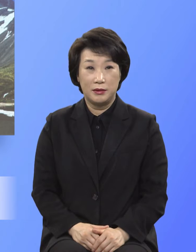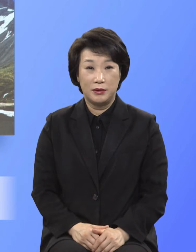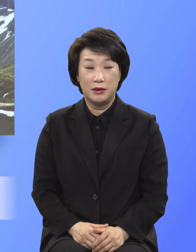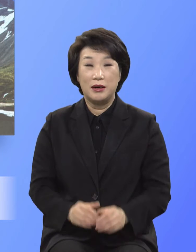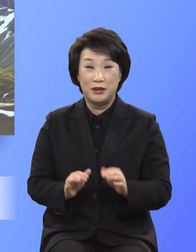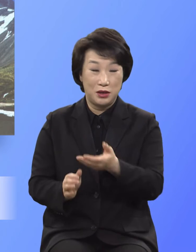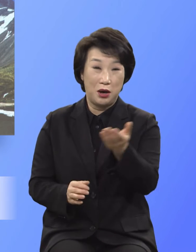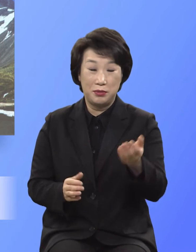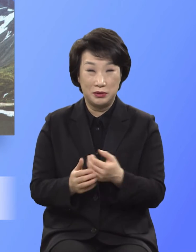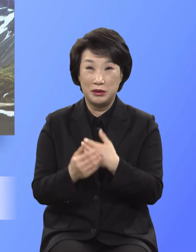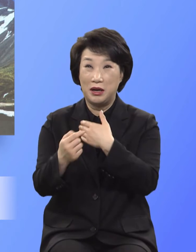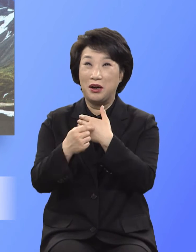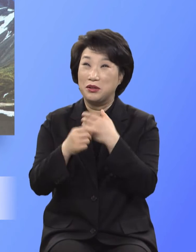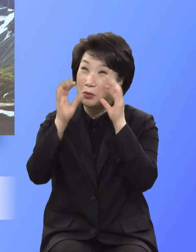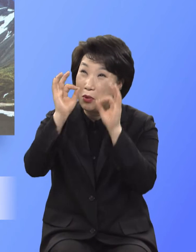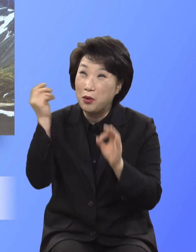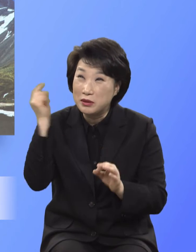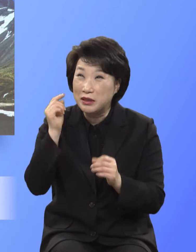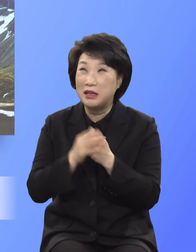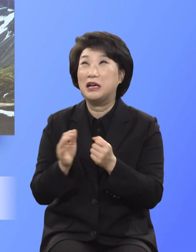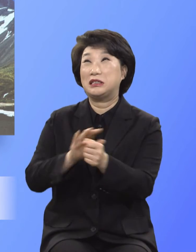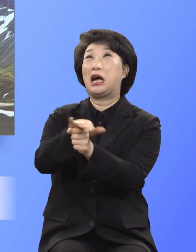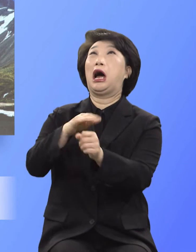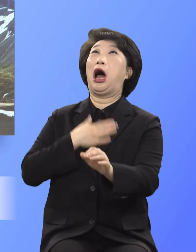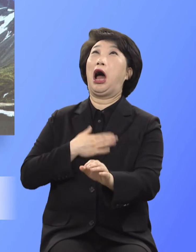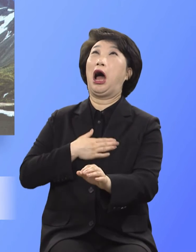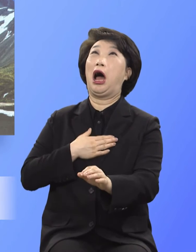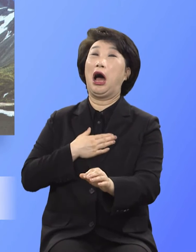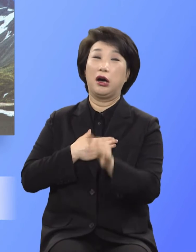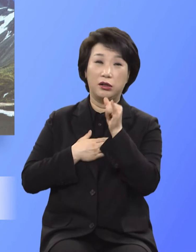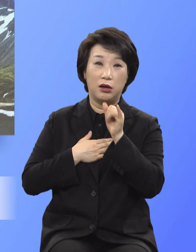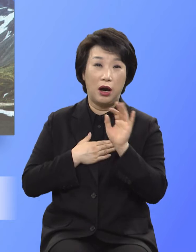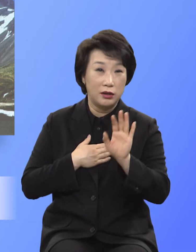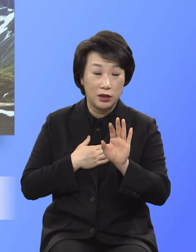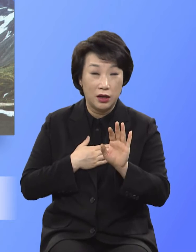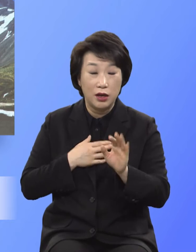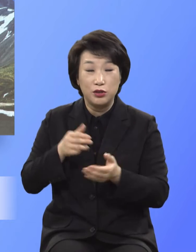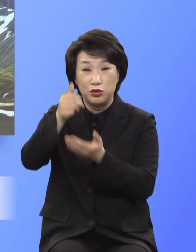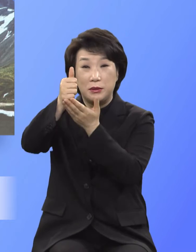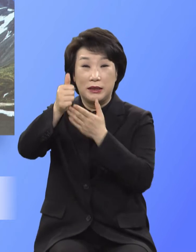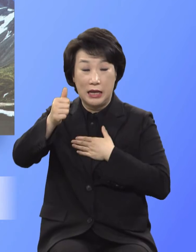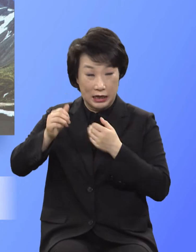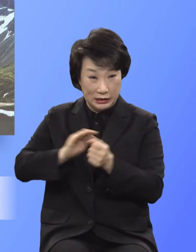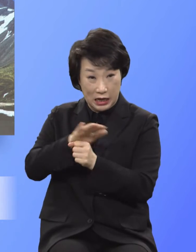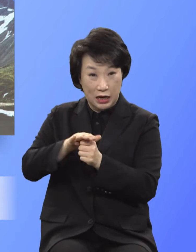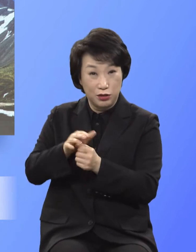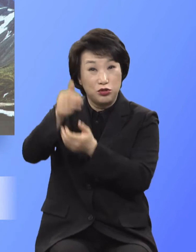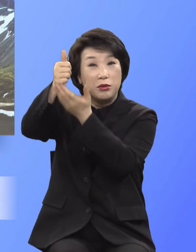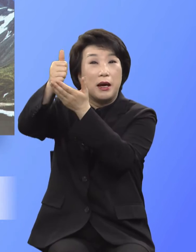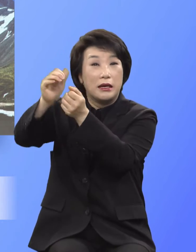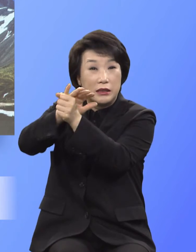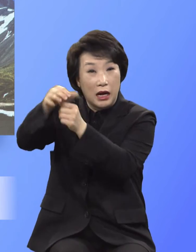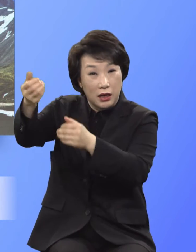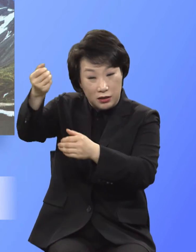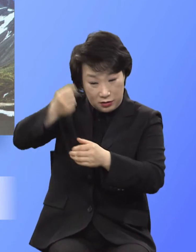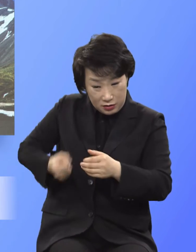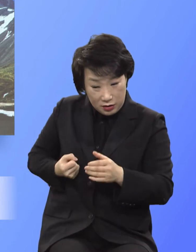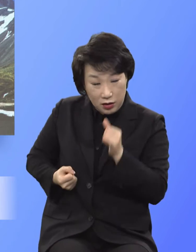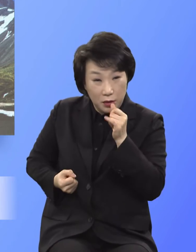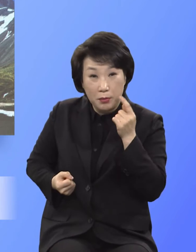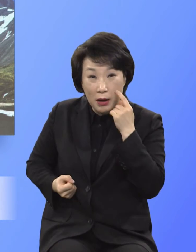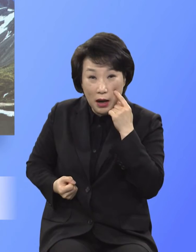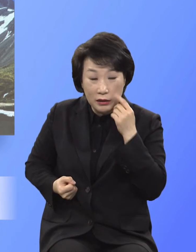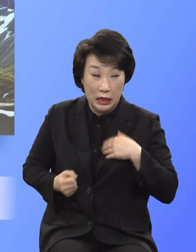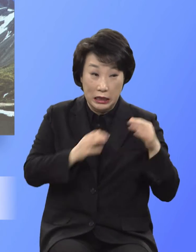사랑 말로 들어서 알지요. 여러분 속에 주님이 나를 사랑하신 사랑처럼